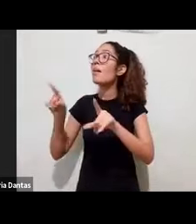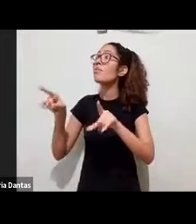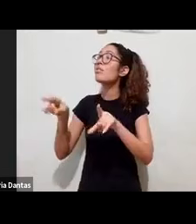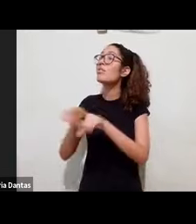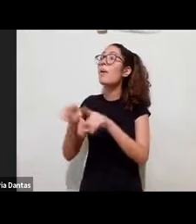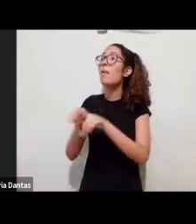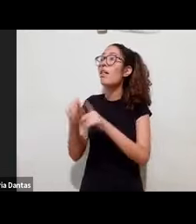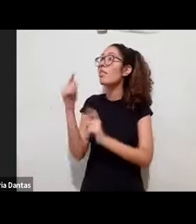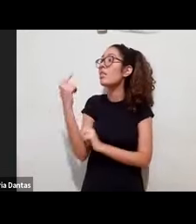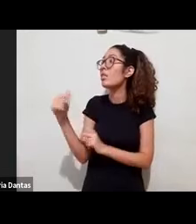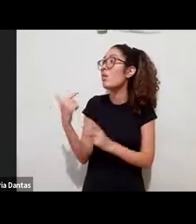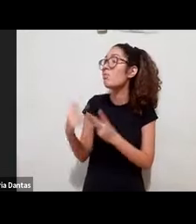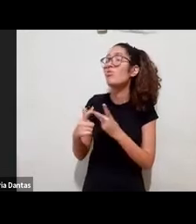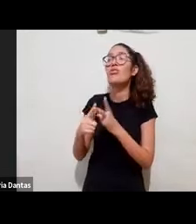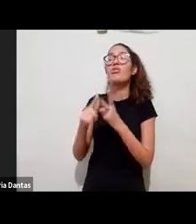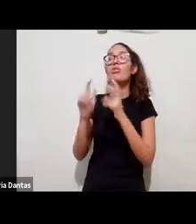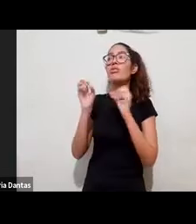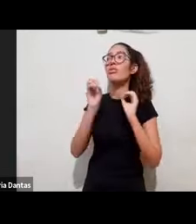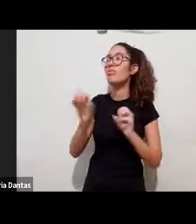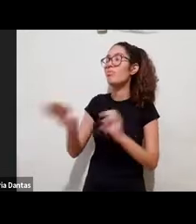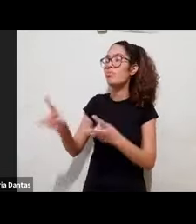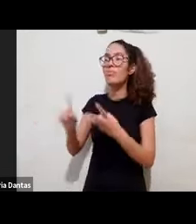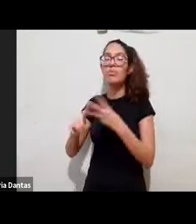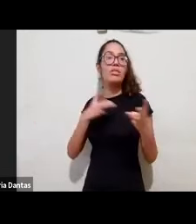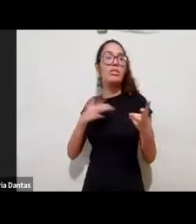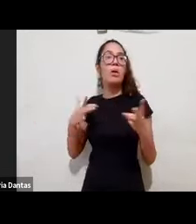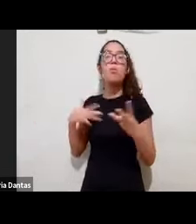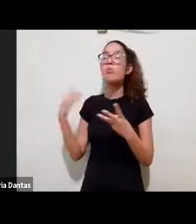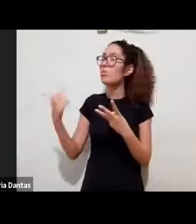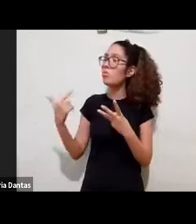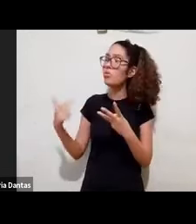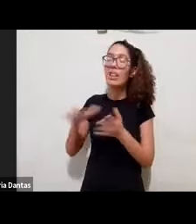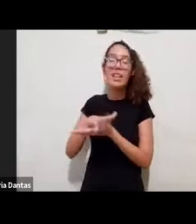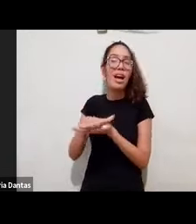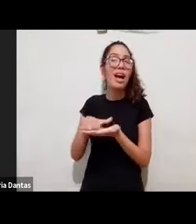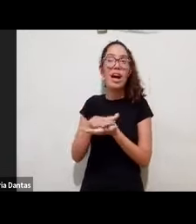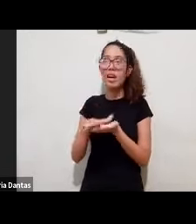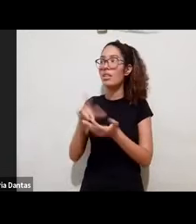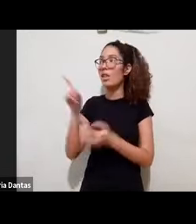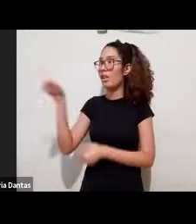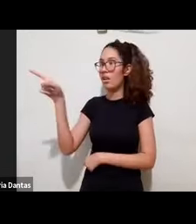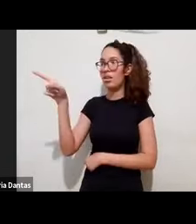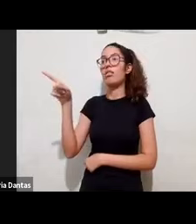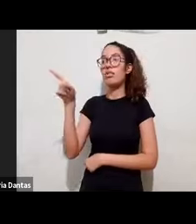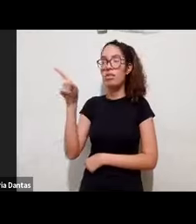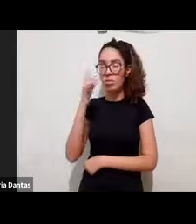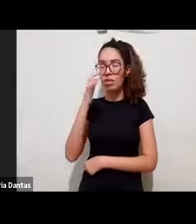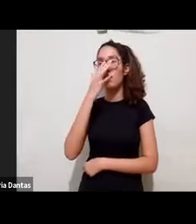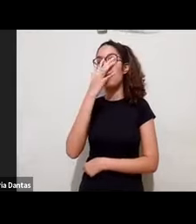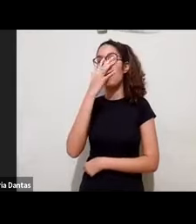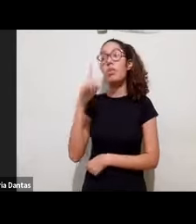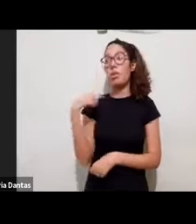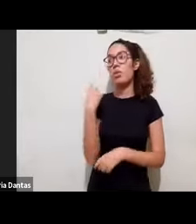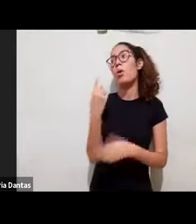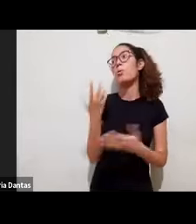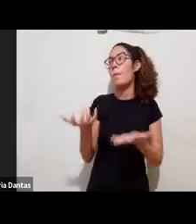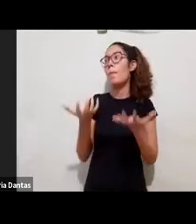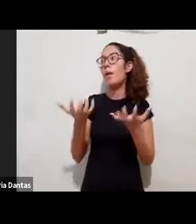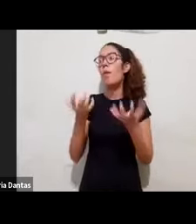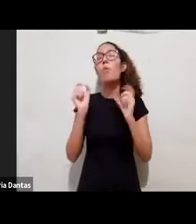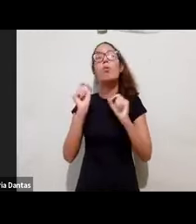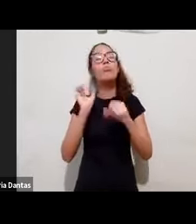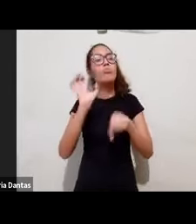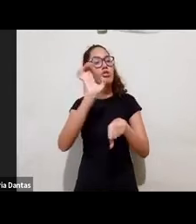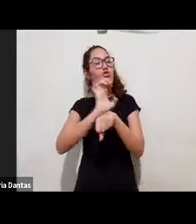de amparo estatal. A gente quer destruir o Estado, né, a partir dessa lógica, da lógica de desconstrução